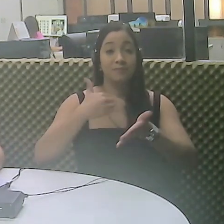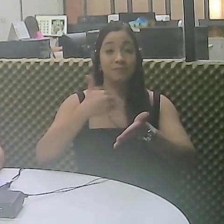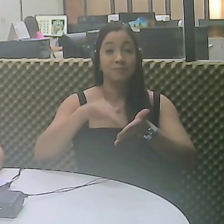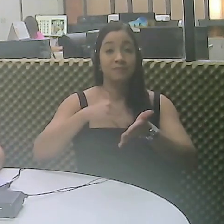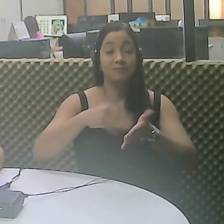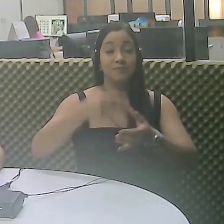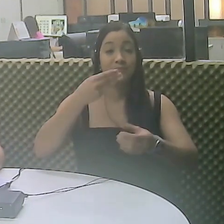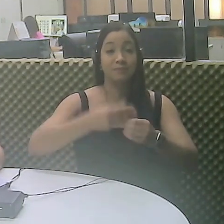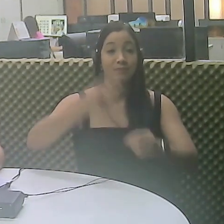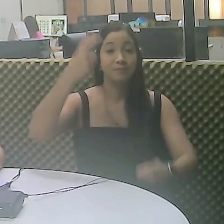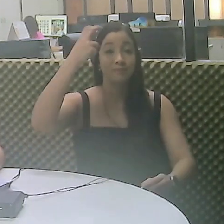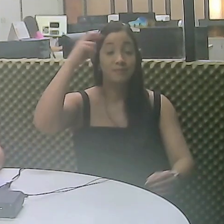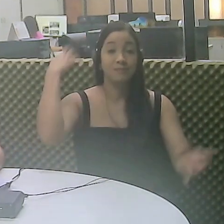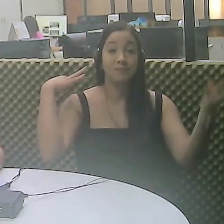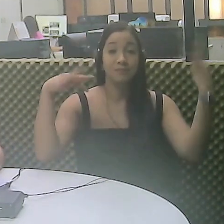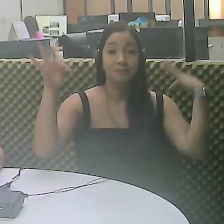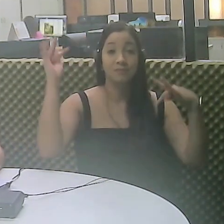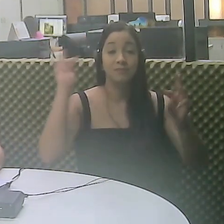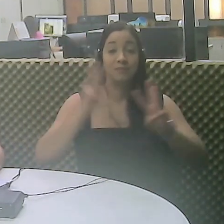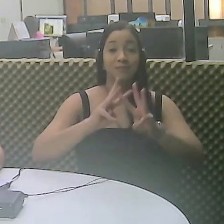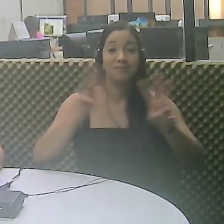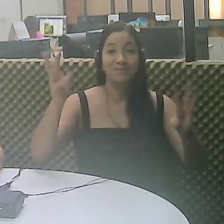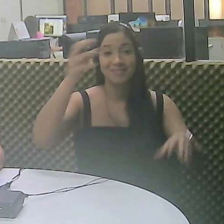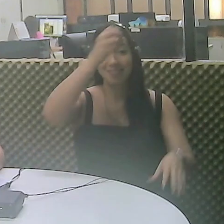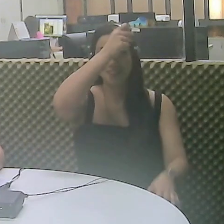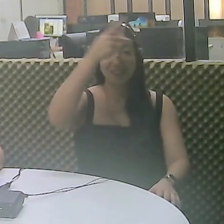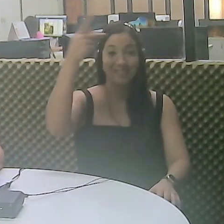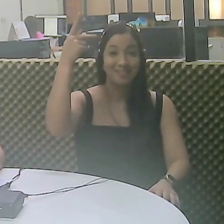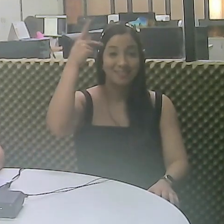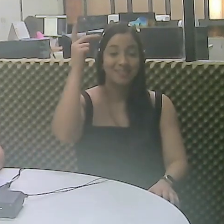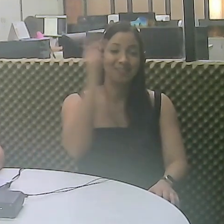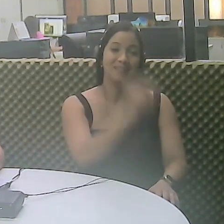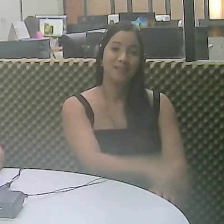Secretaria Municipal de Cultura e Turismo no portal da Prefeitura.